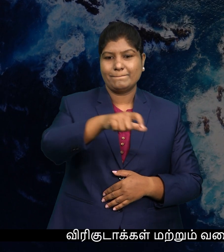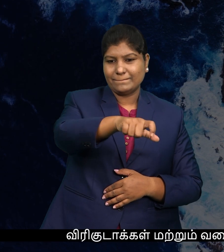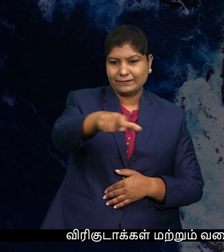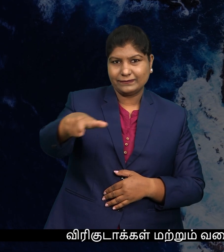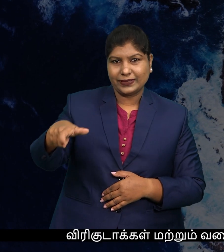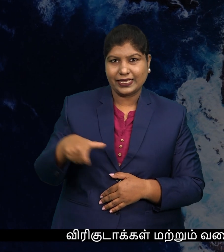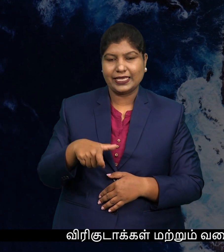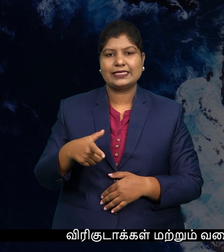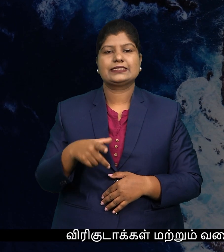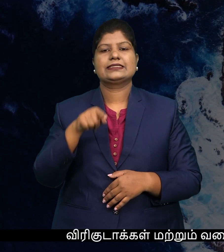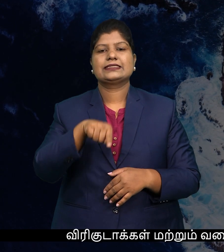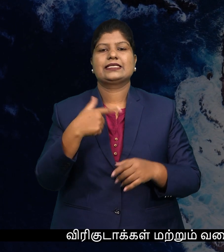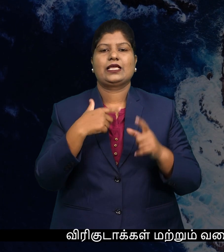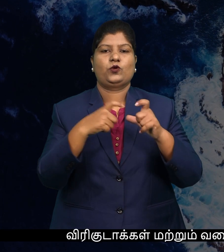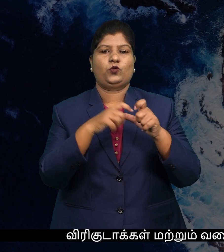பற்றி பார்ப்போம்.